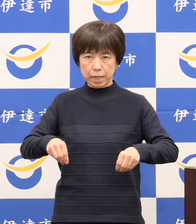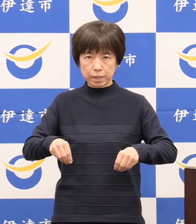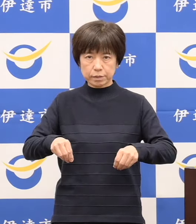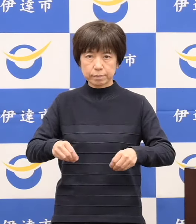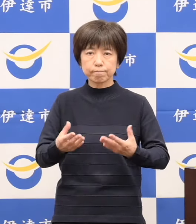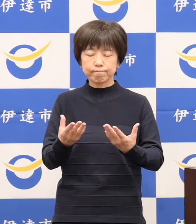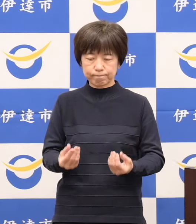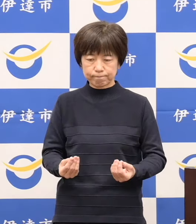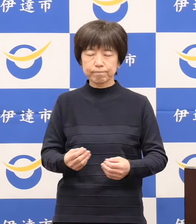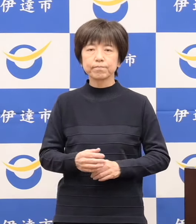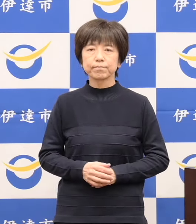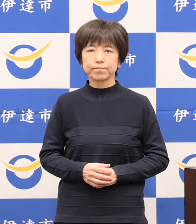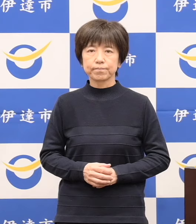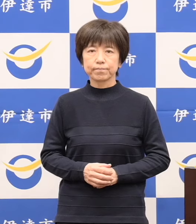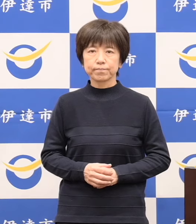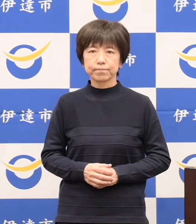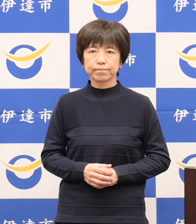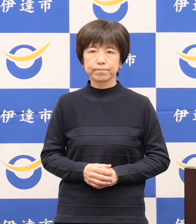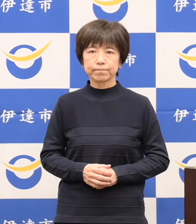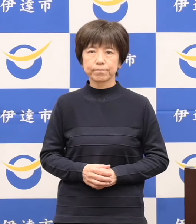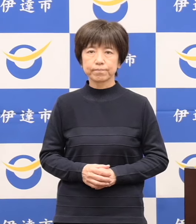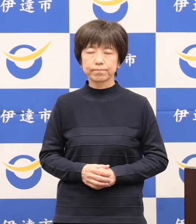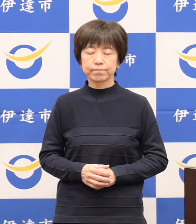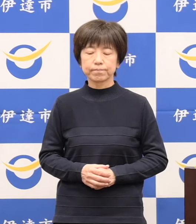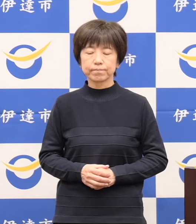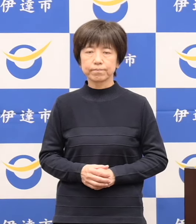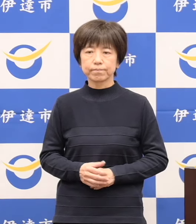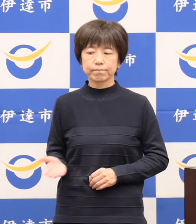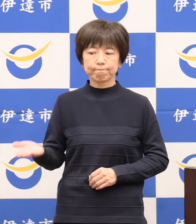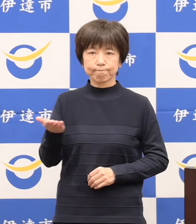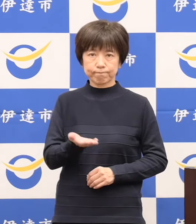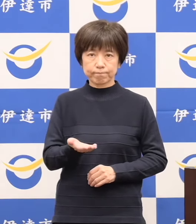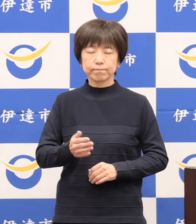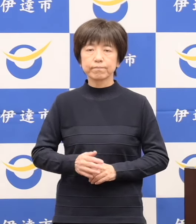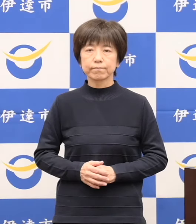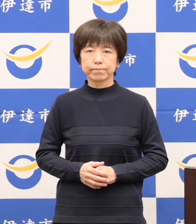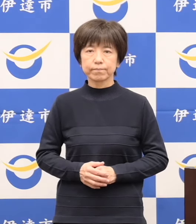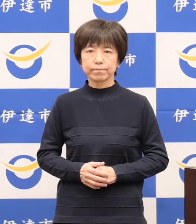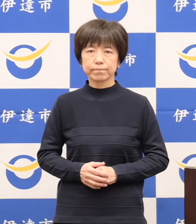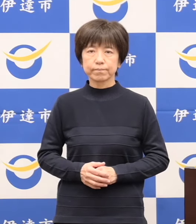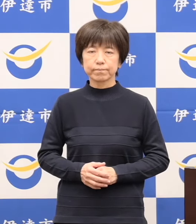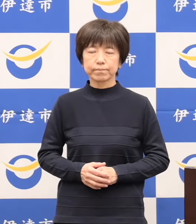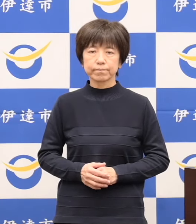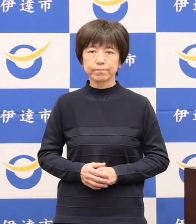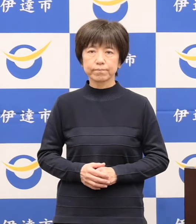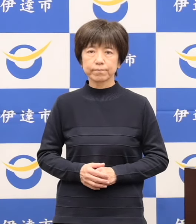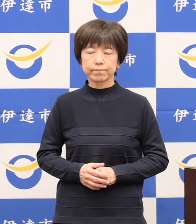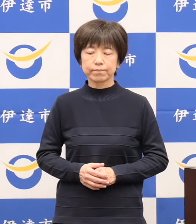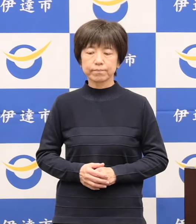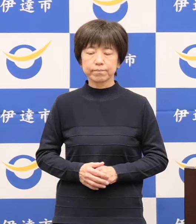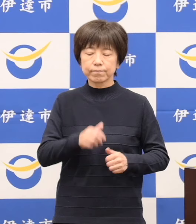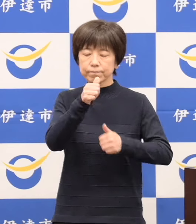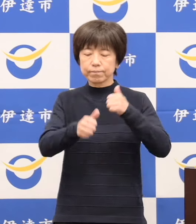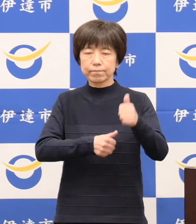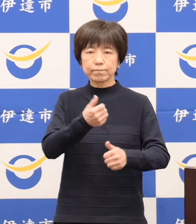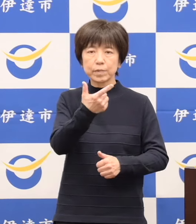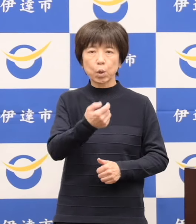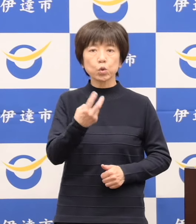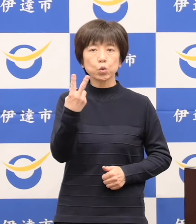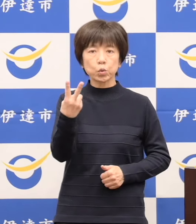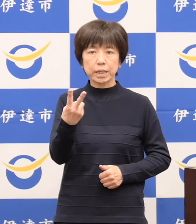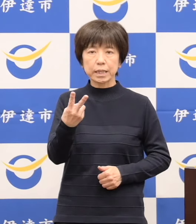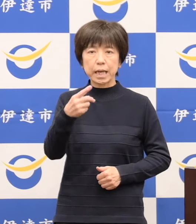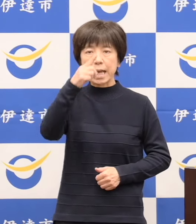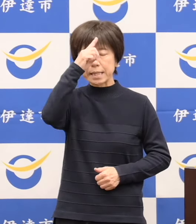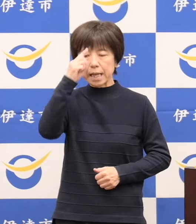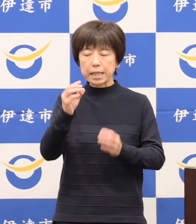思っております。続きまして 第62回伊達